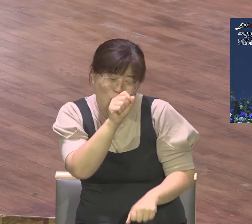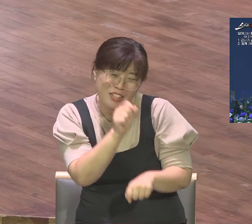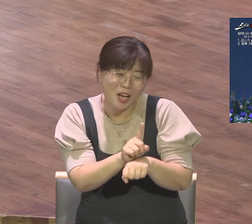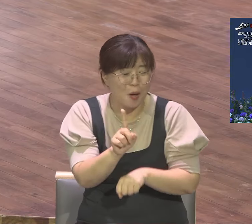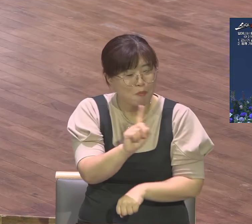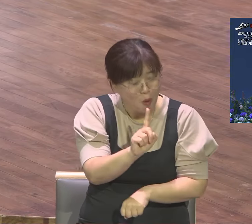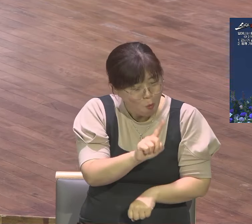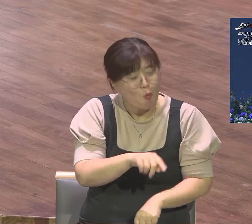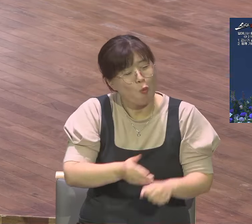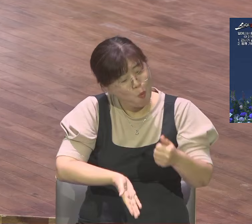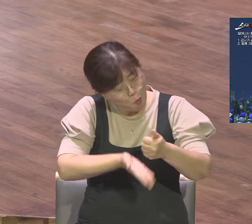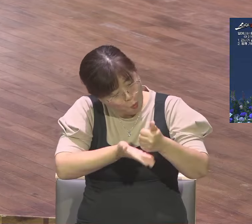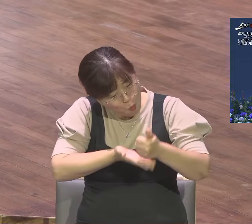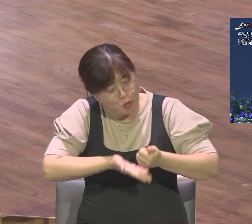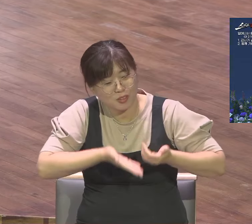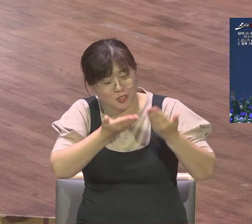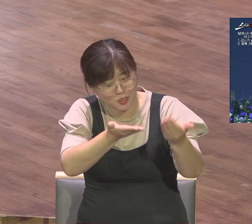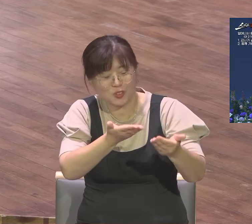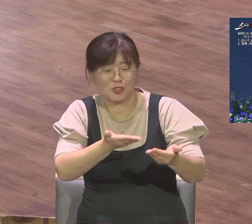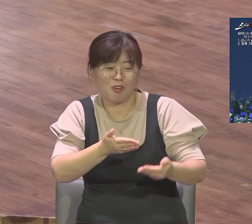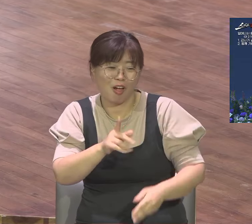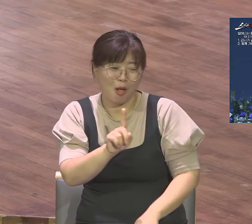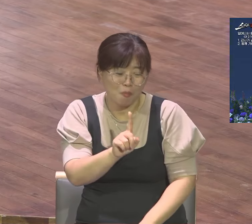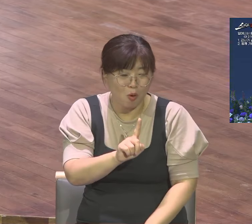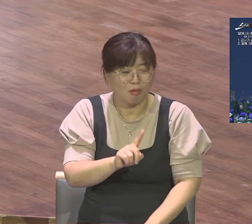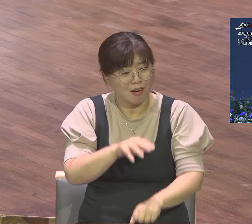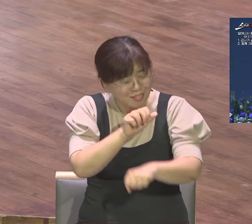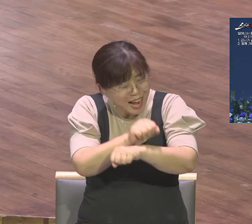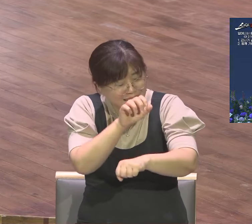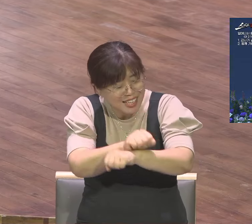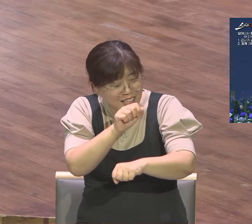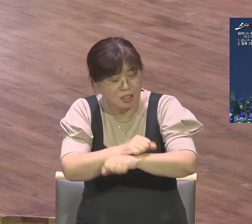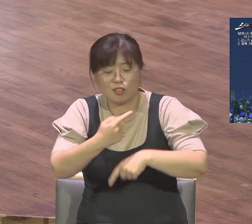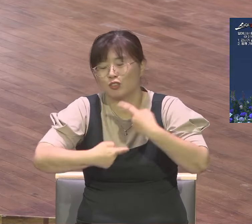서로 긍정적인 부분, 잘하는 부분을 부각시켜주는 거.